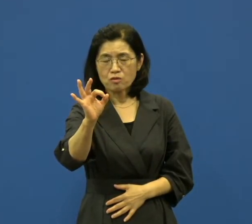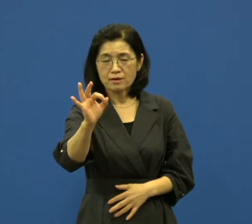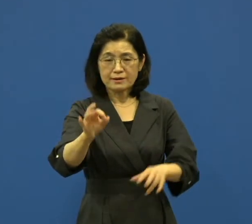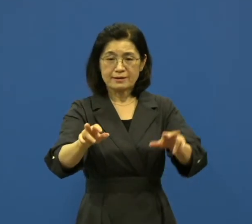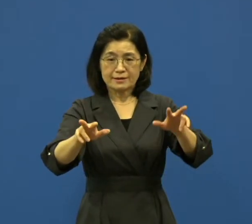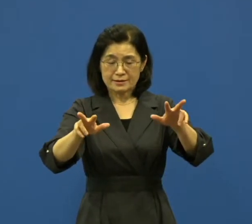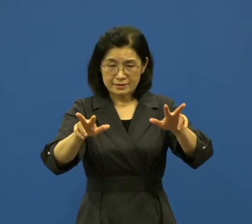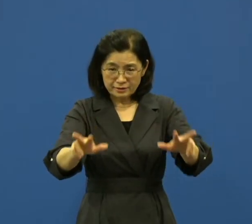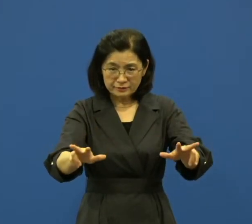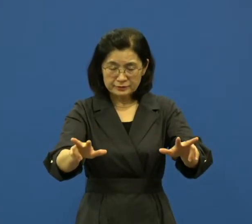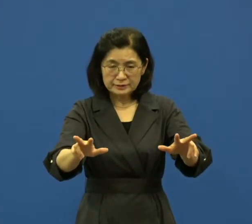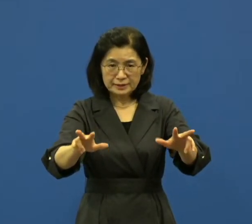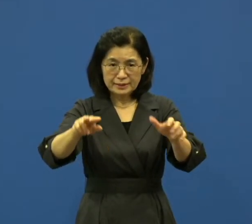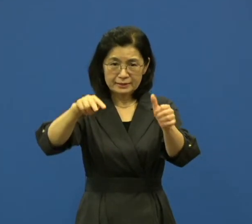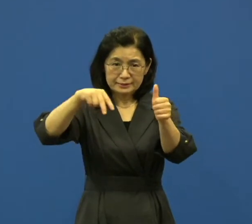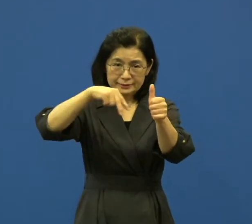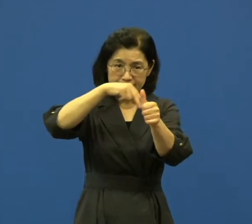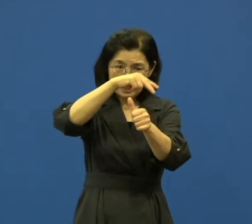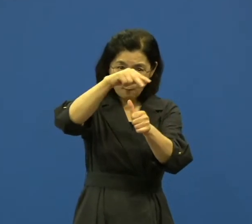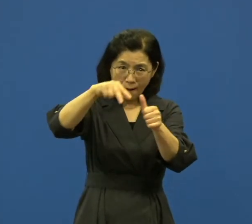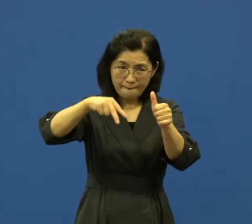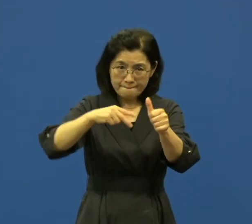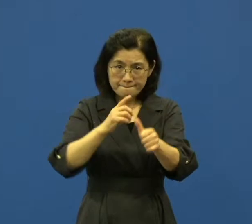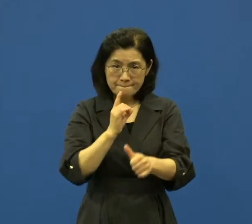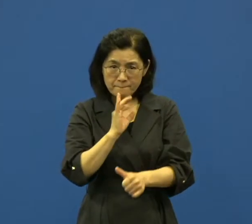현재, 지금 눈앞에 있는 것,